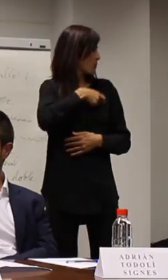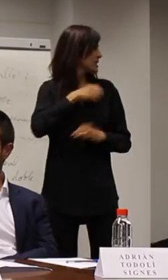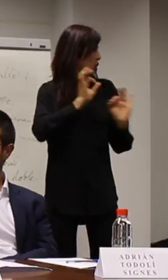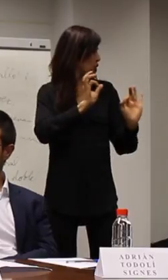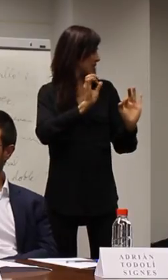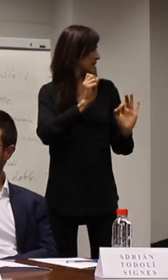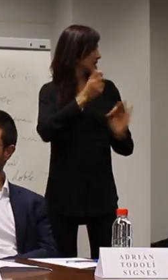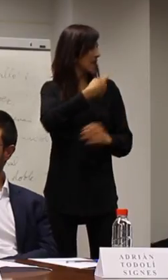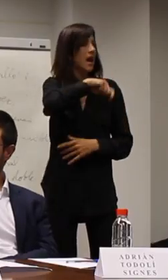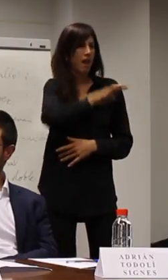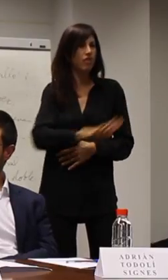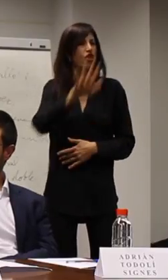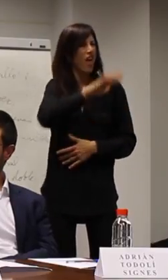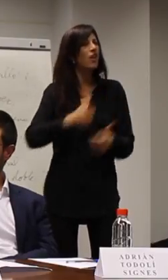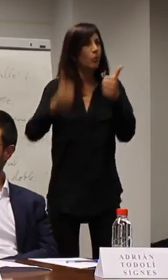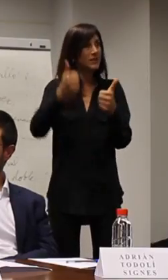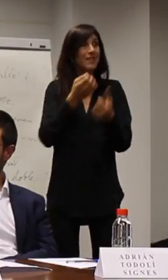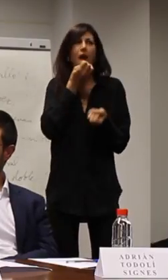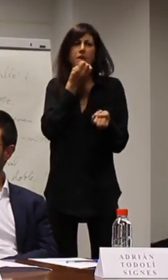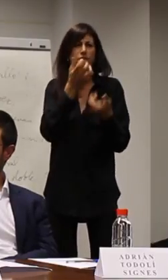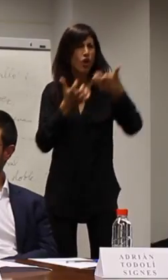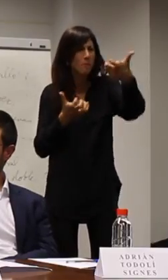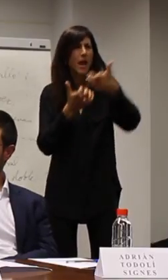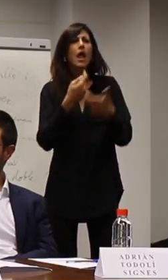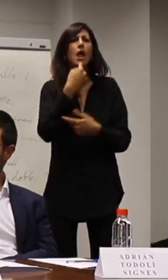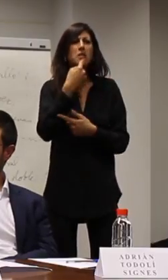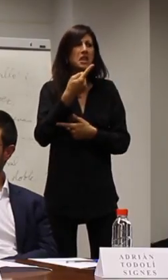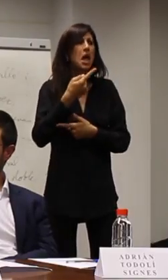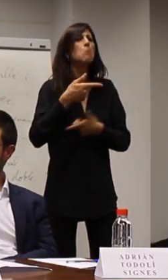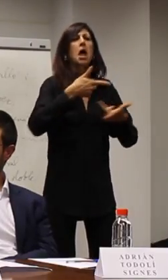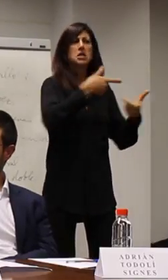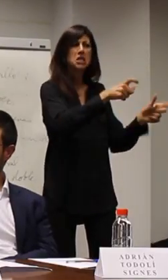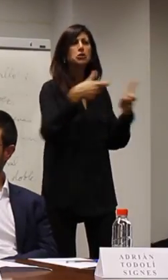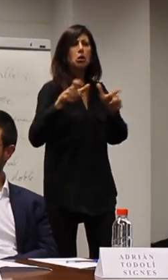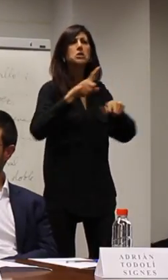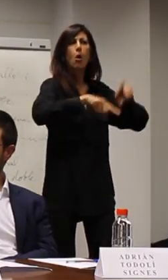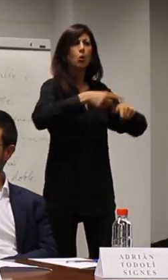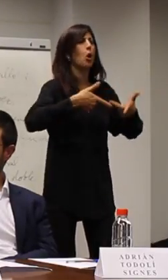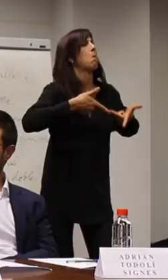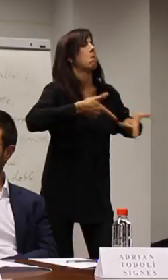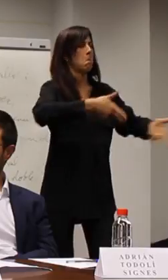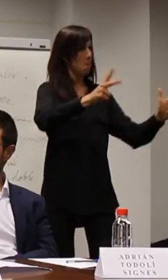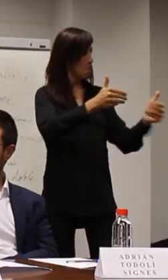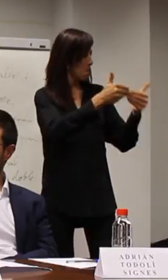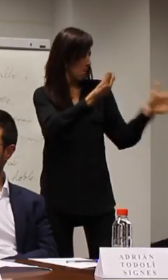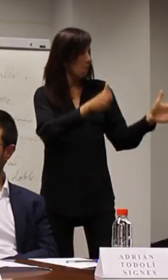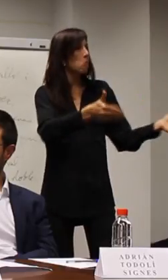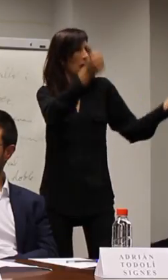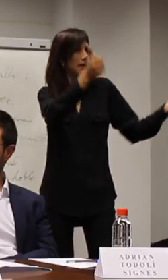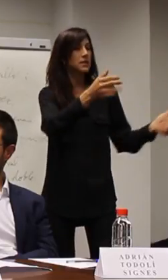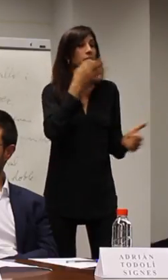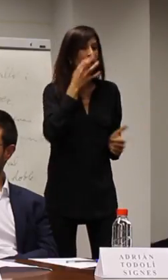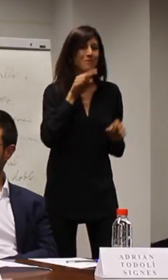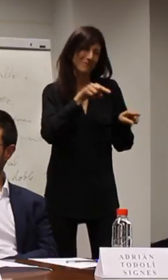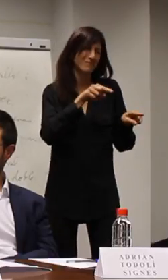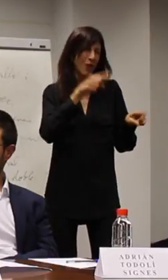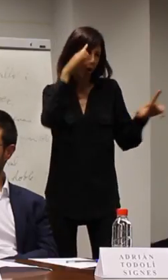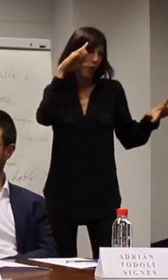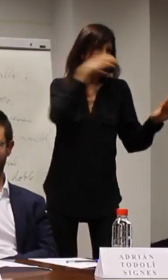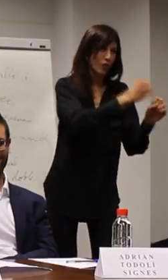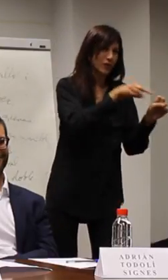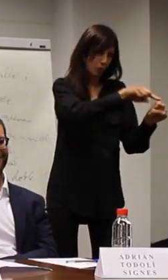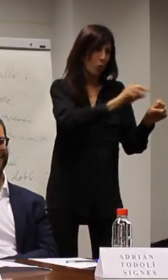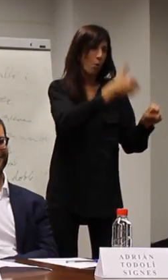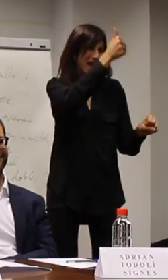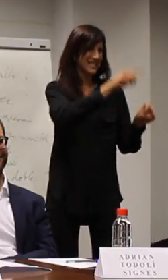viendo cómo plantea liberalizar todavía más ciertos sectores, bueno, sobre todo el de apartamentos turísticos. Luego, si queréis, entramos en el detalle, ¿no? Por